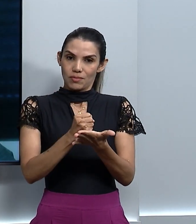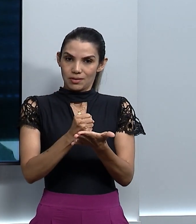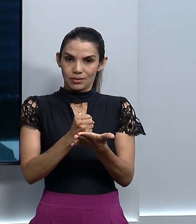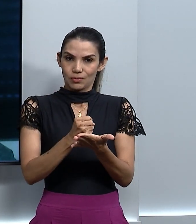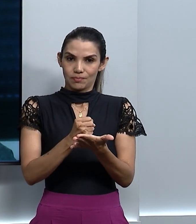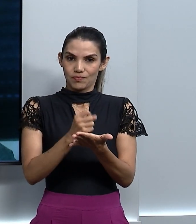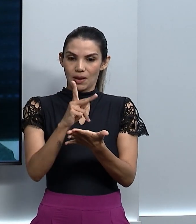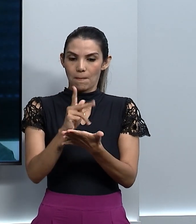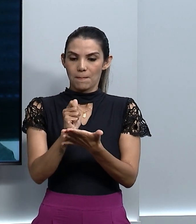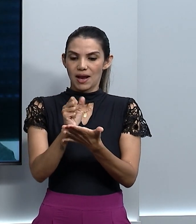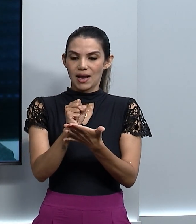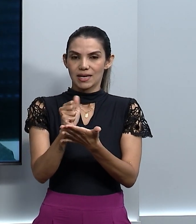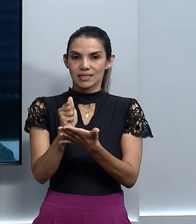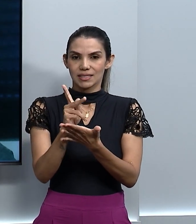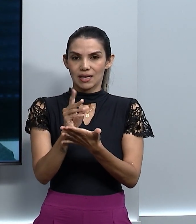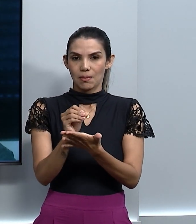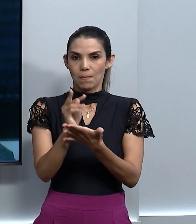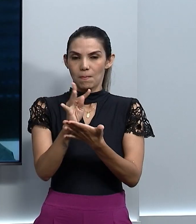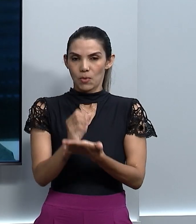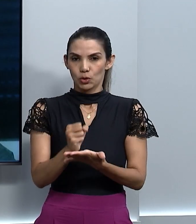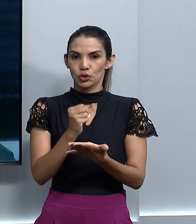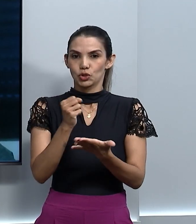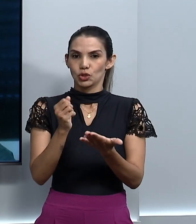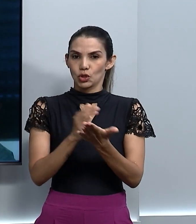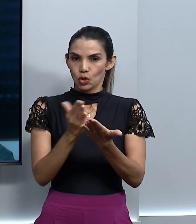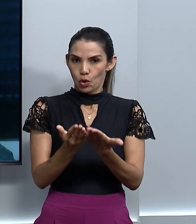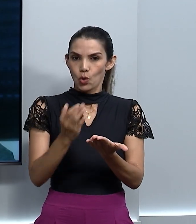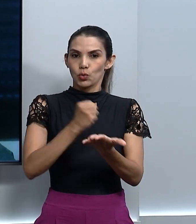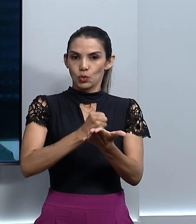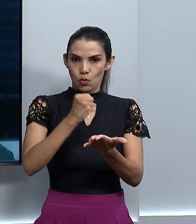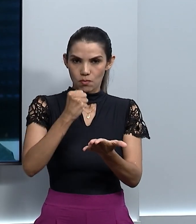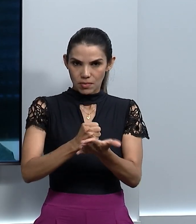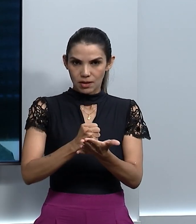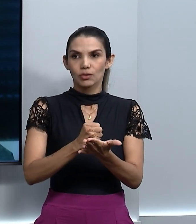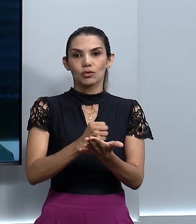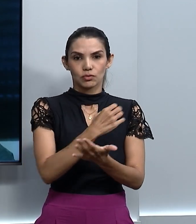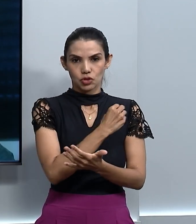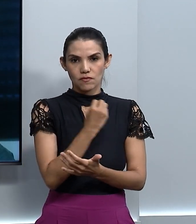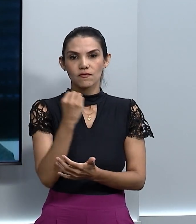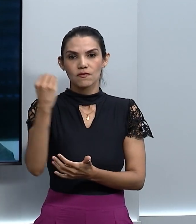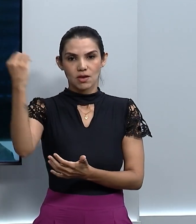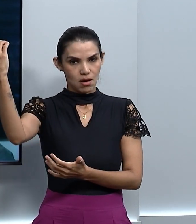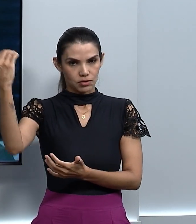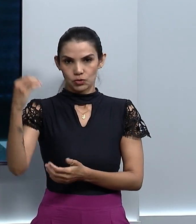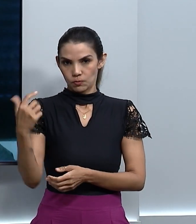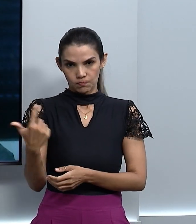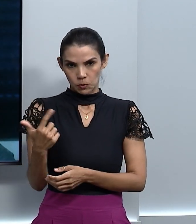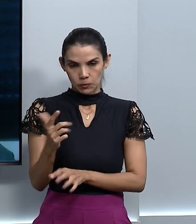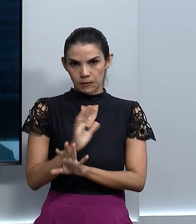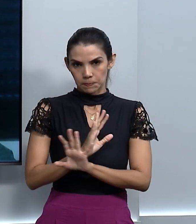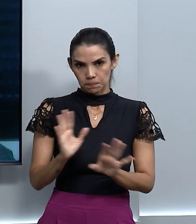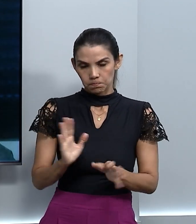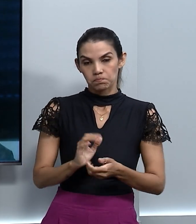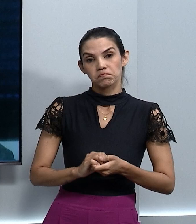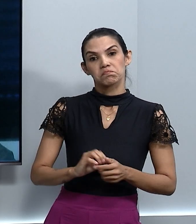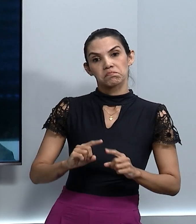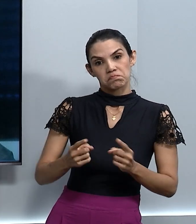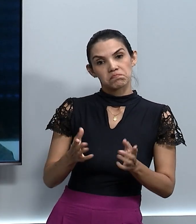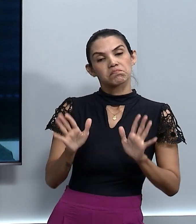né? Mas, ainda assim, claro que isso não elimina o fenômeno por completo, né? Sempre um cálculo ali